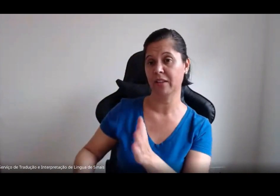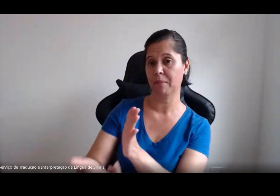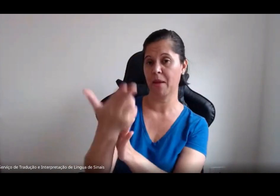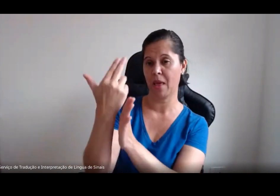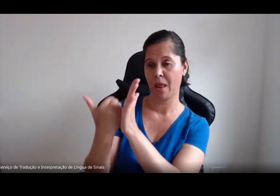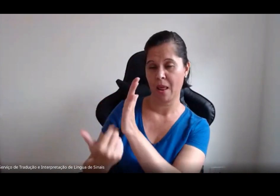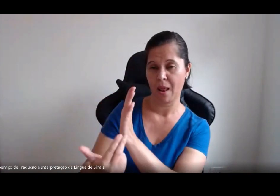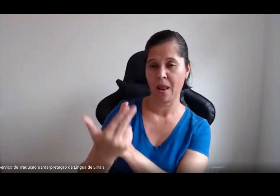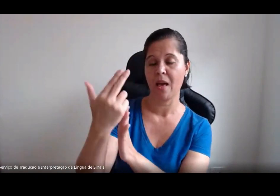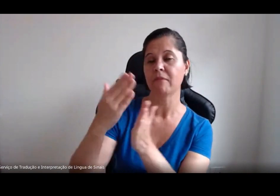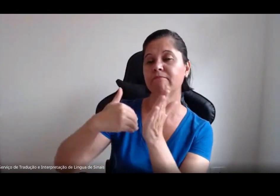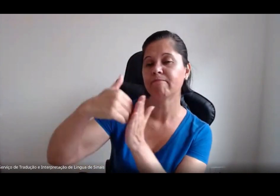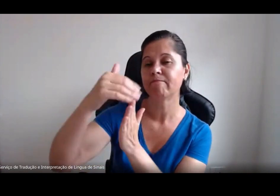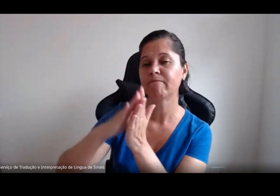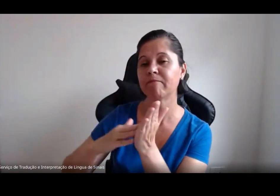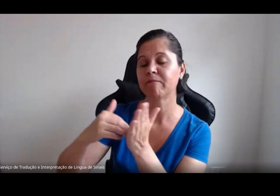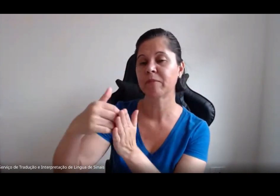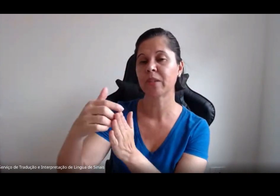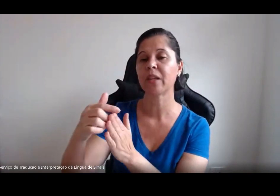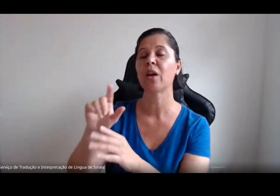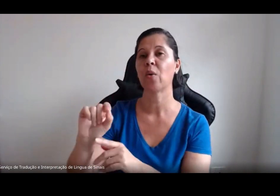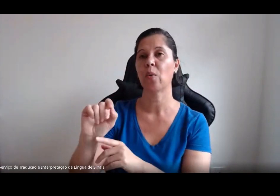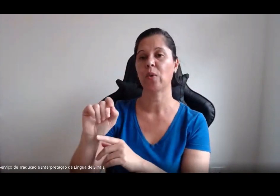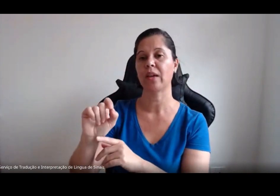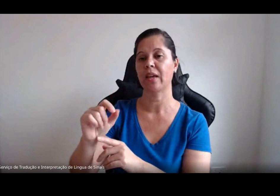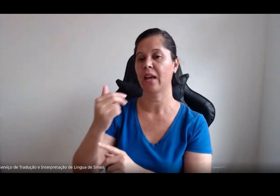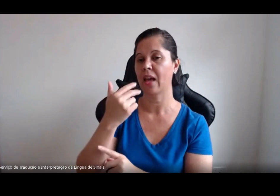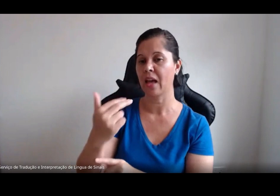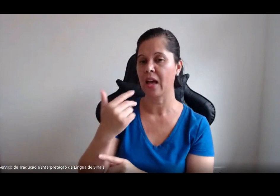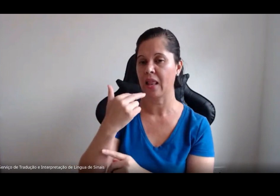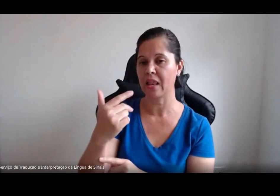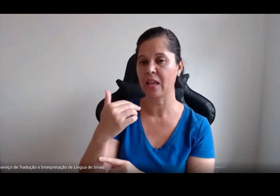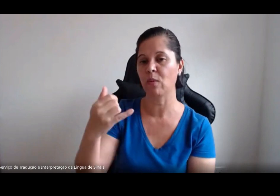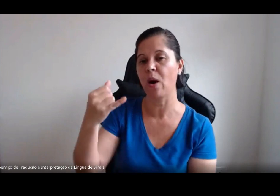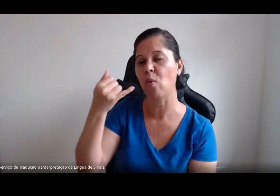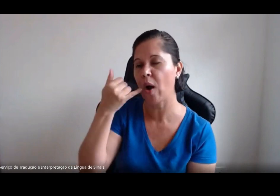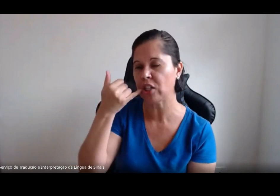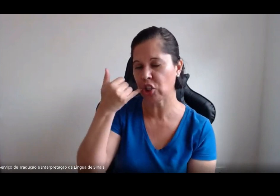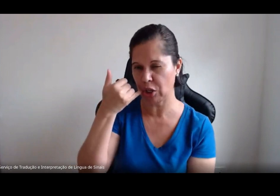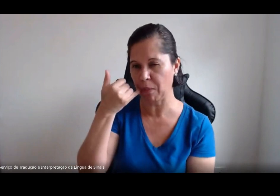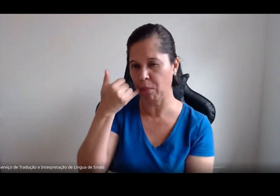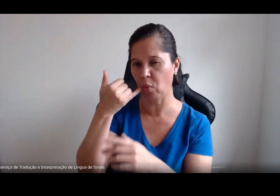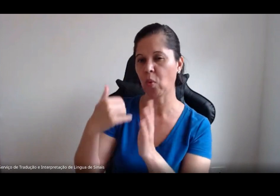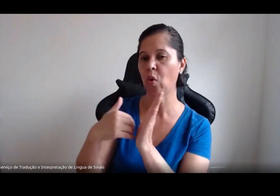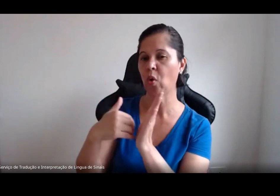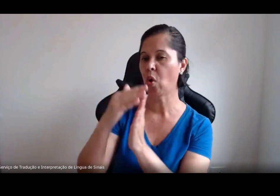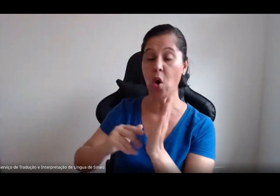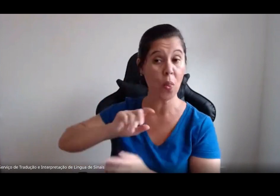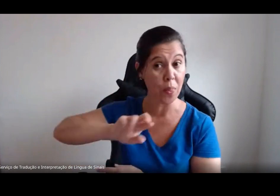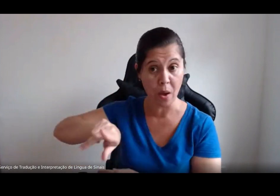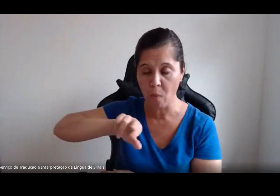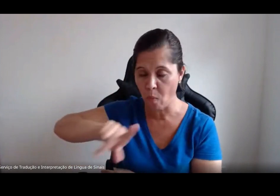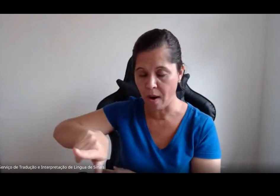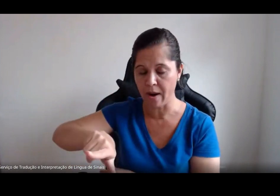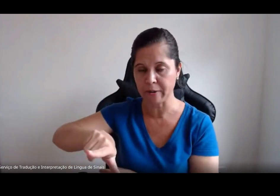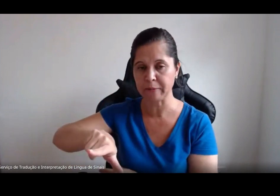Magritte, onde está pintado um cachimbo, seguido do ato de linguagem Ceci n'est pas une pipe. Ou seja, isto